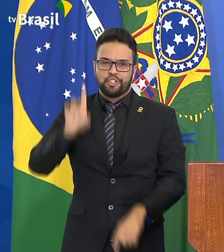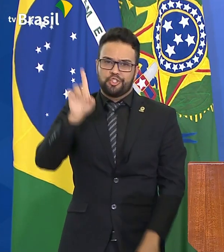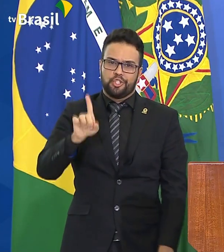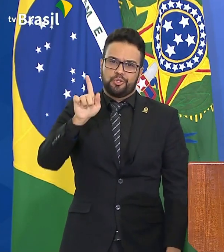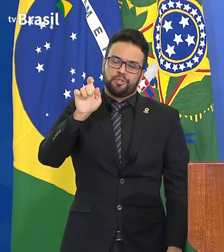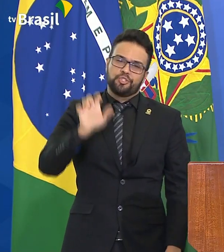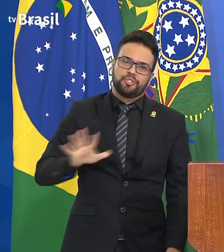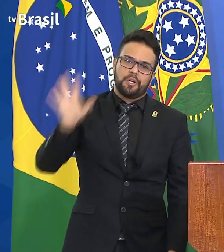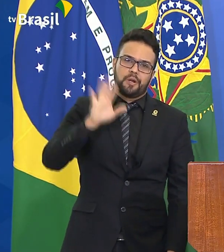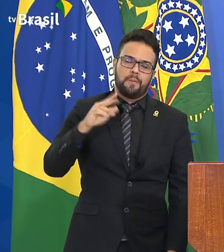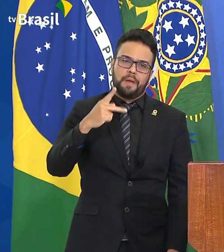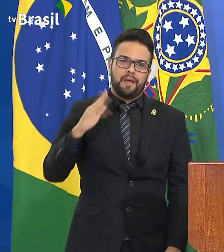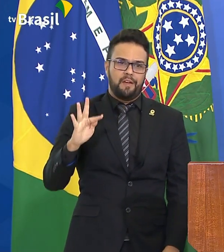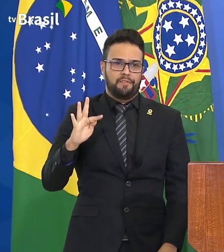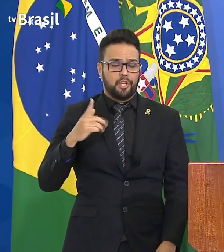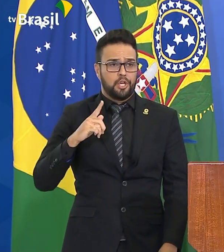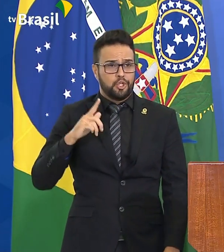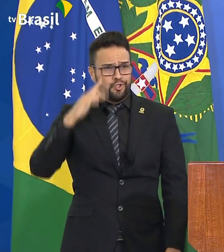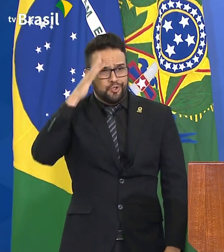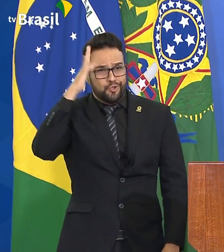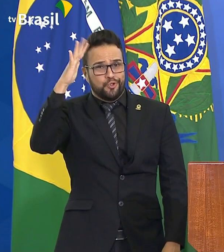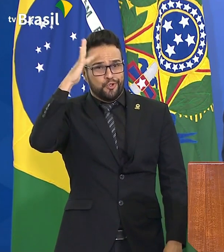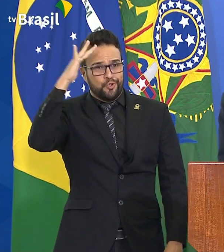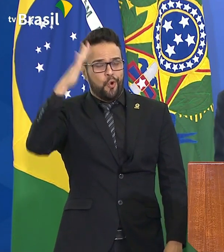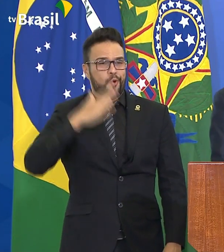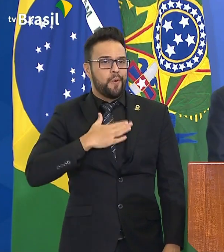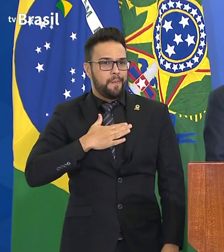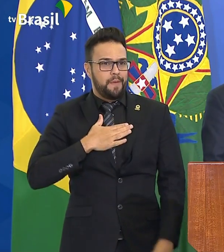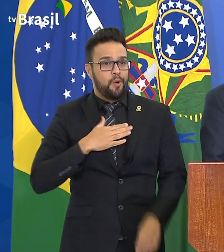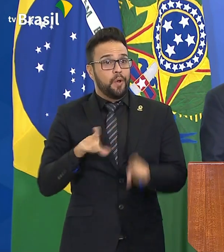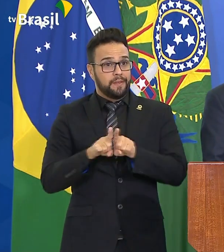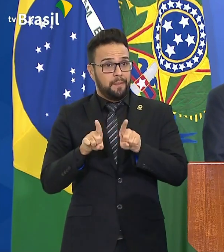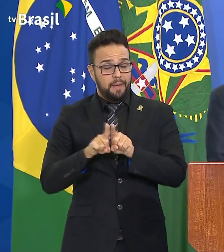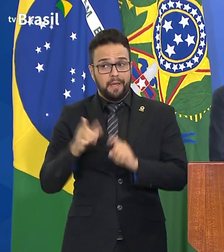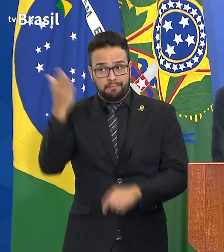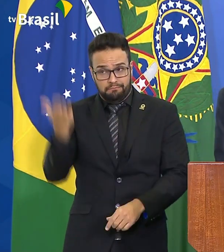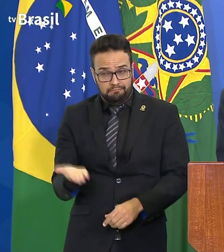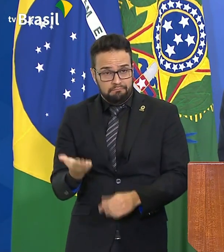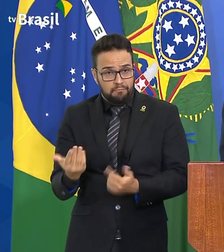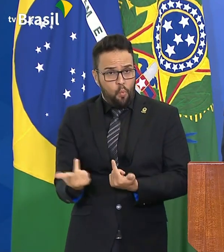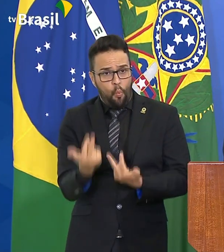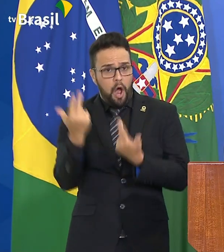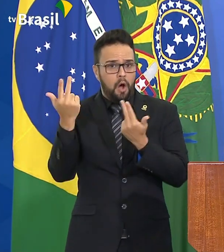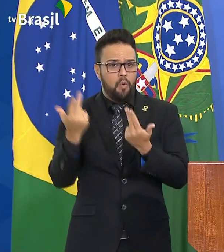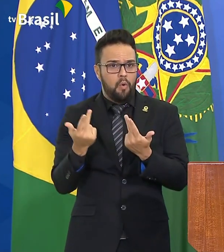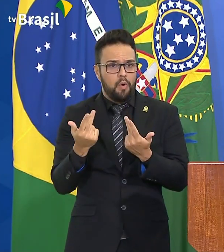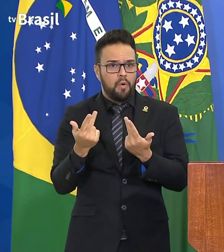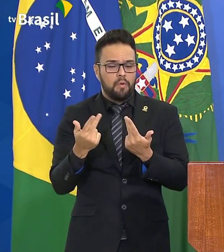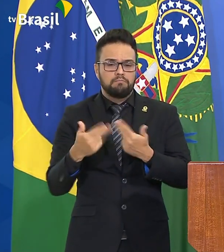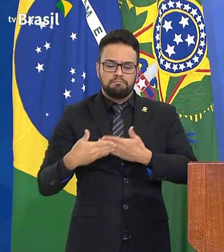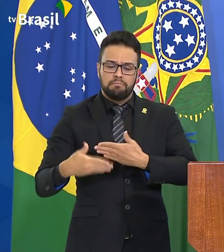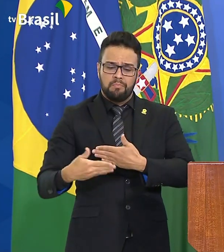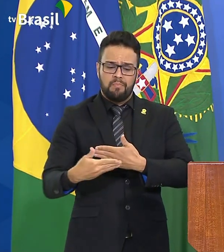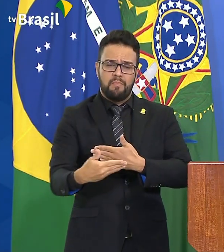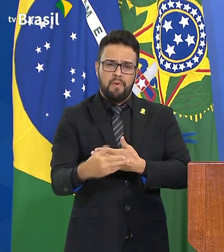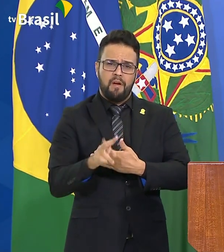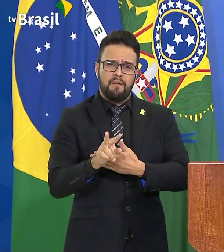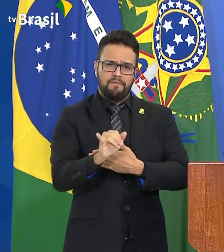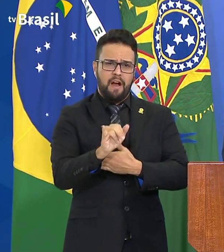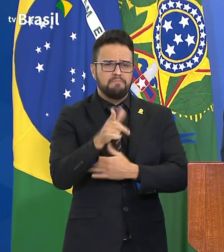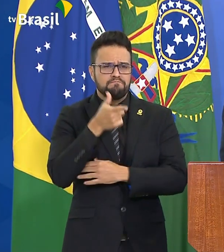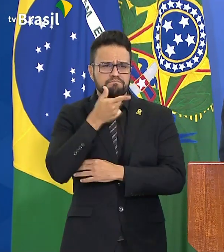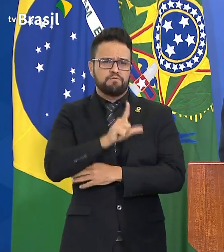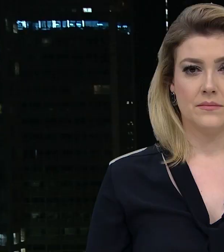e eu tenho certeza que esse sonho meu mais dele e brevemente se